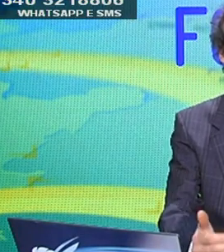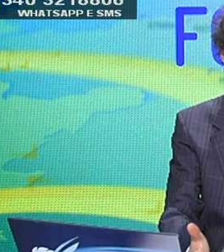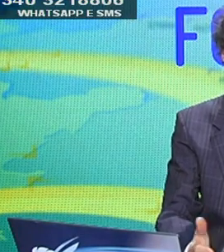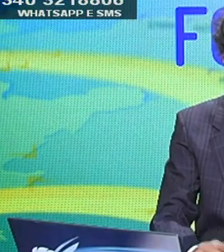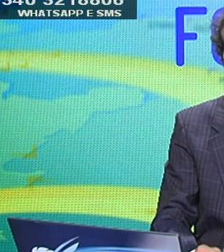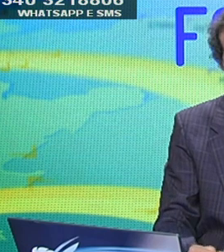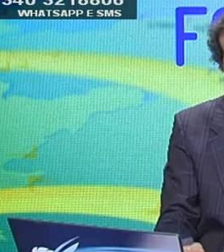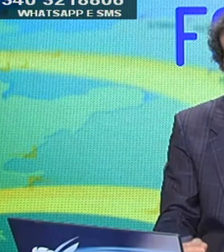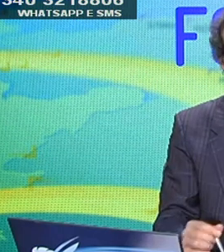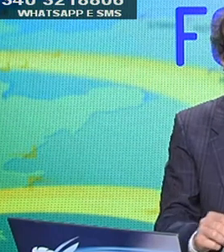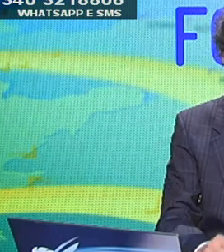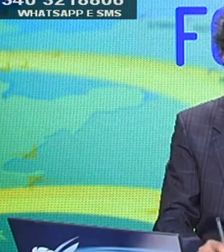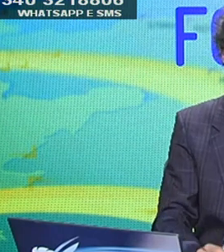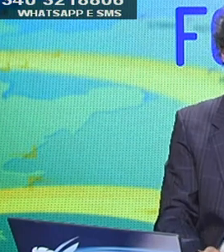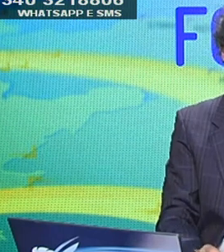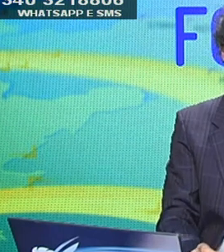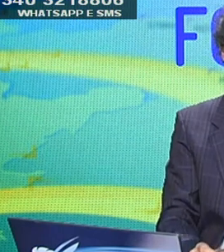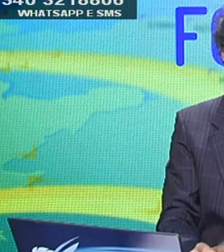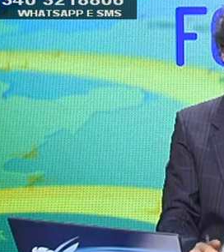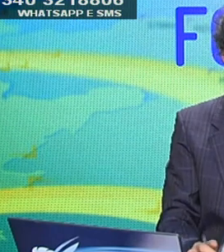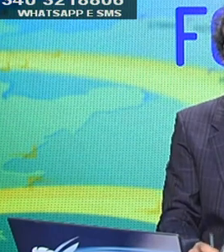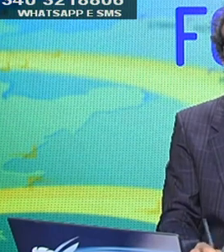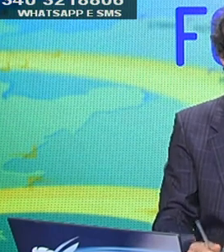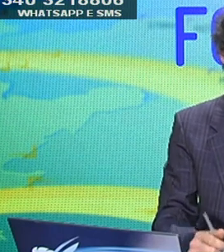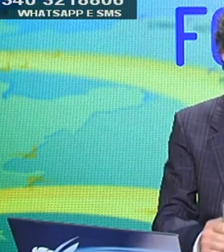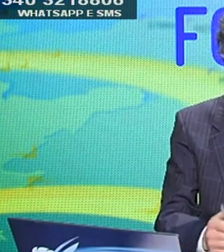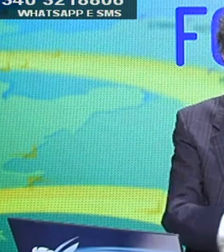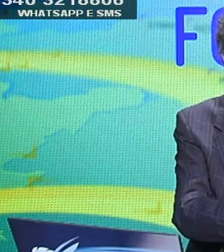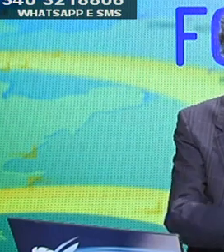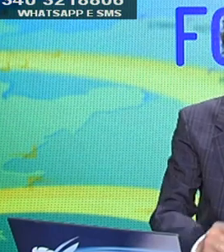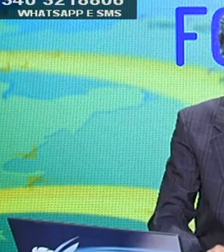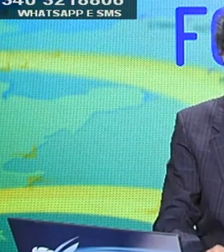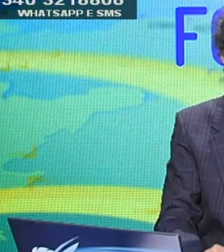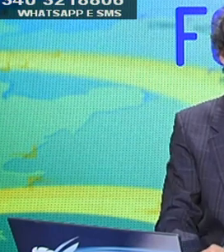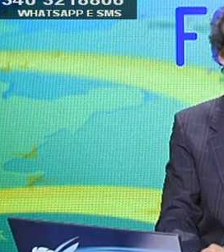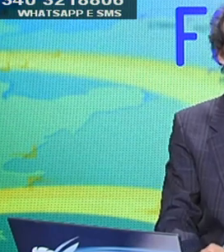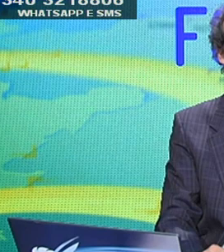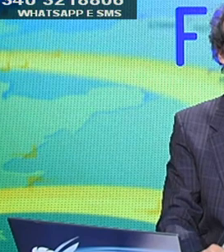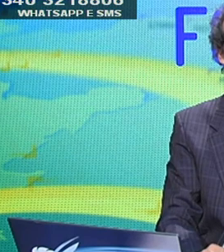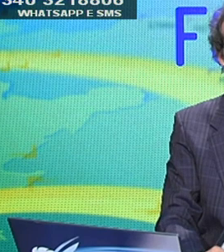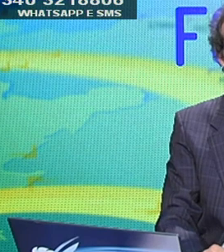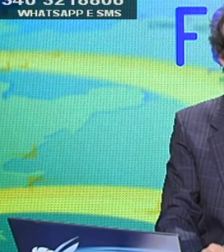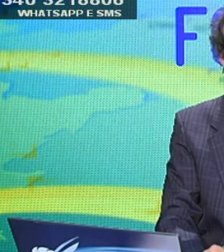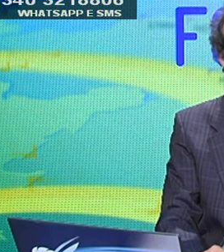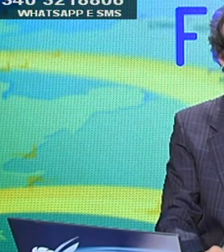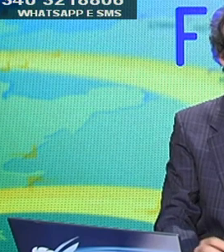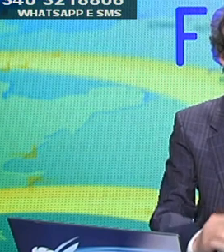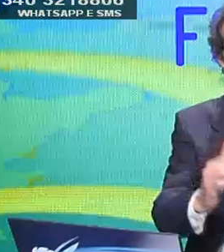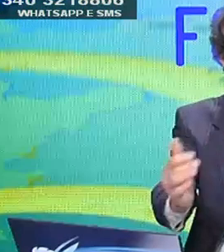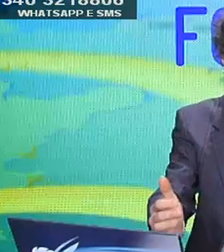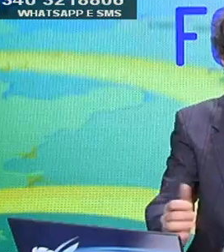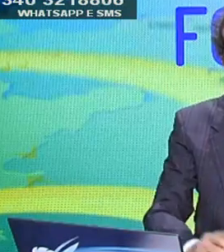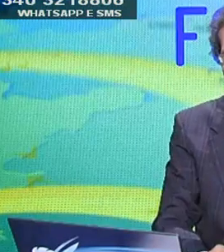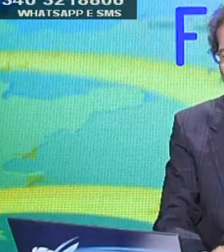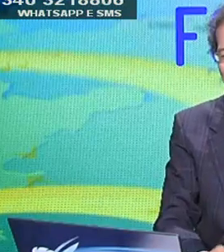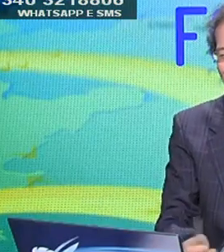da fare direttamente nella sala della Protezione Civile Regionale. A proposito di telespettatori, Anna Maria Parisi, la nostra collega, ora ha